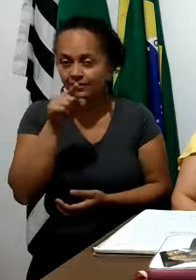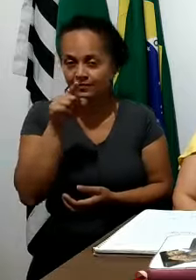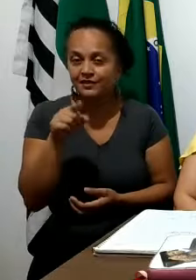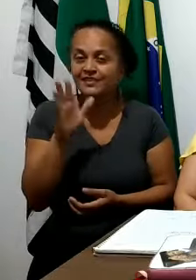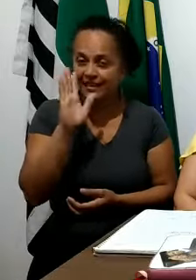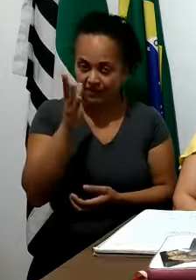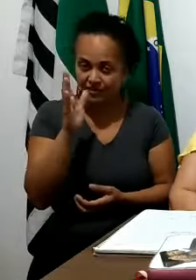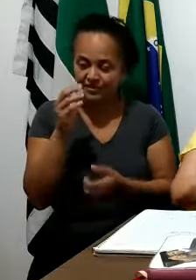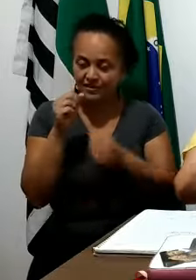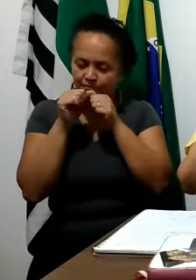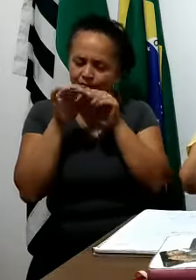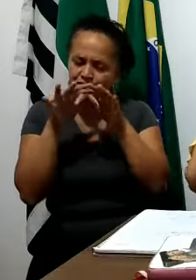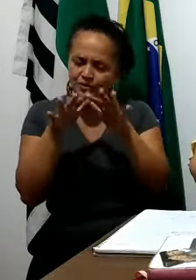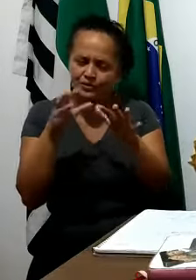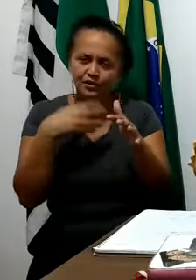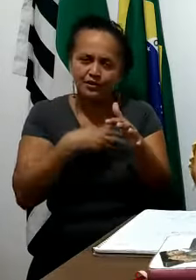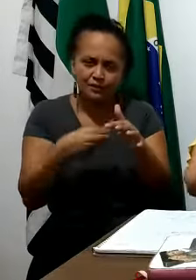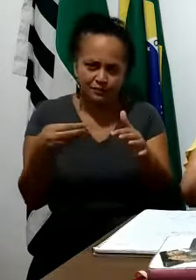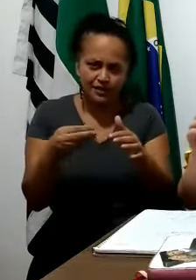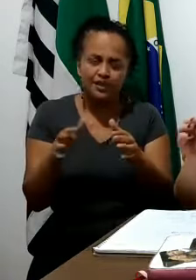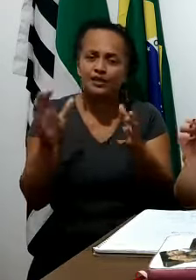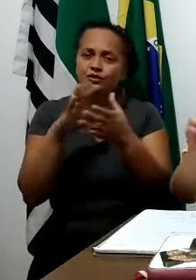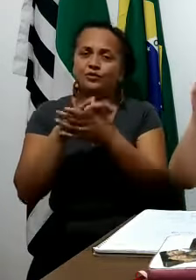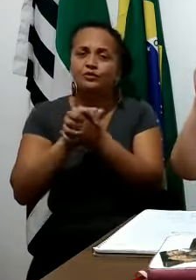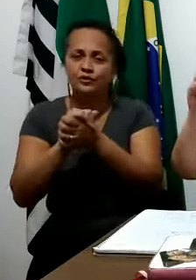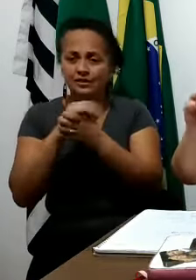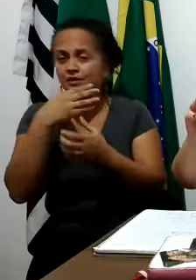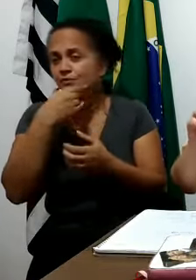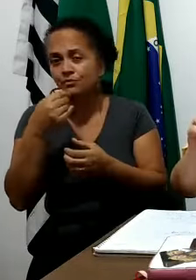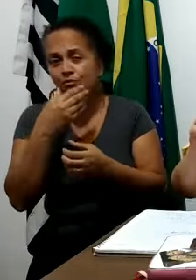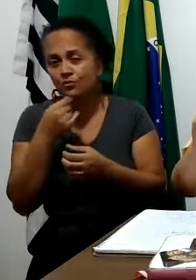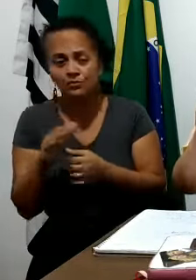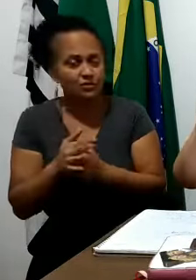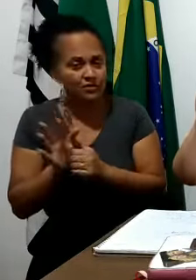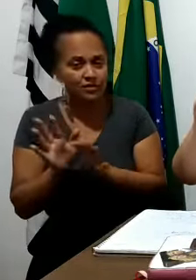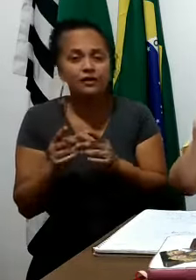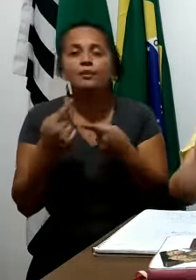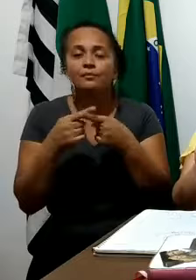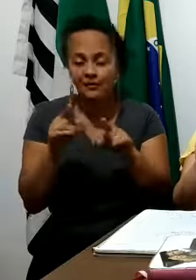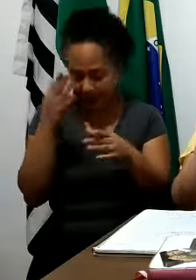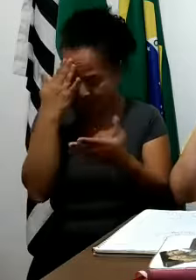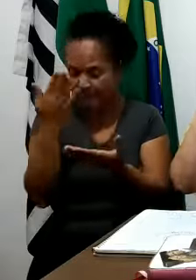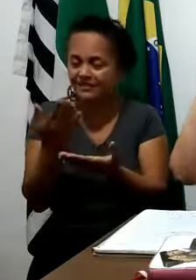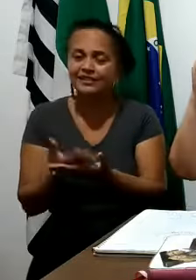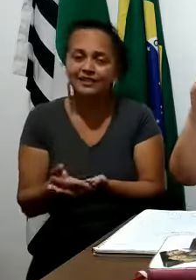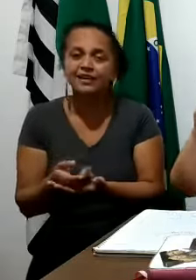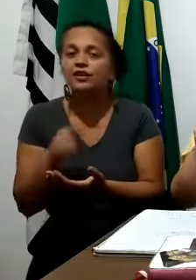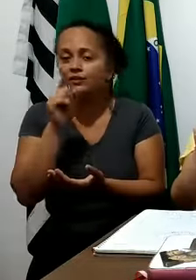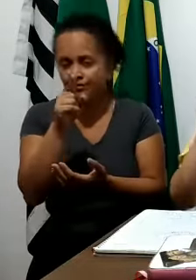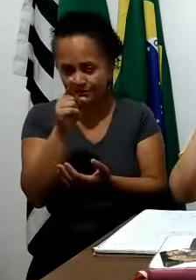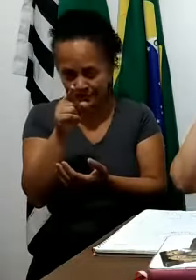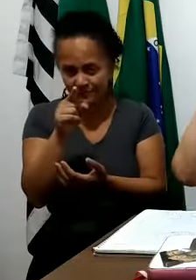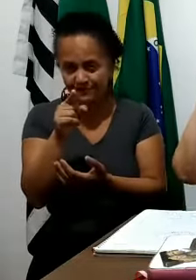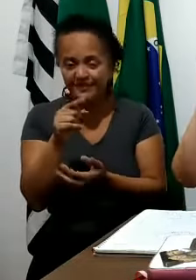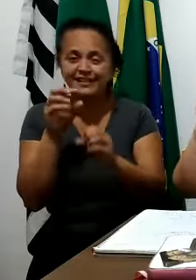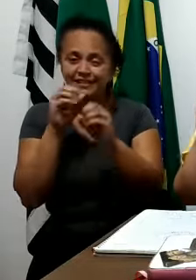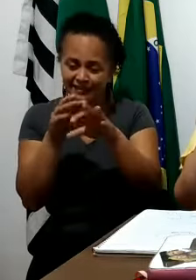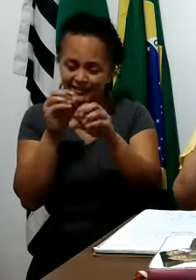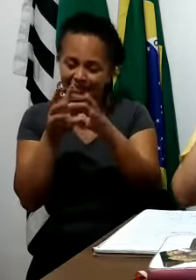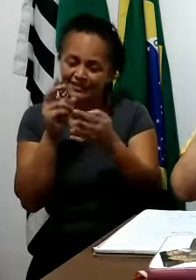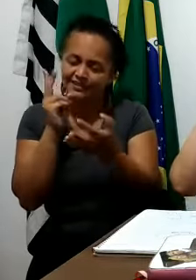coração do seu filho, do seu esposo, não sei quem é, mas eu creio que aquela sementinha, você regando, né? O pastor